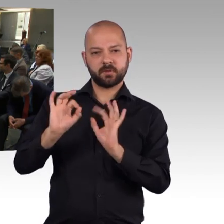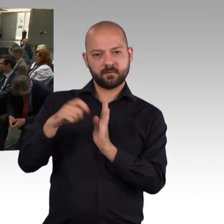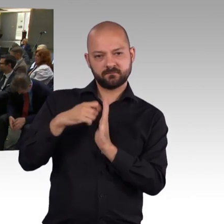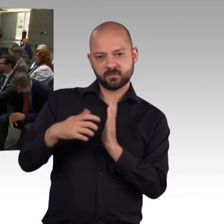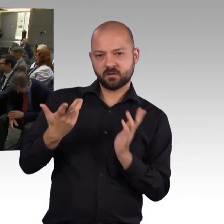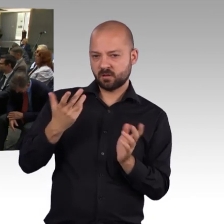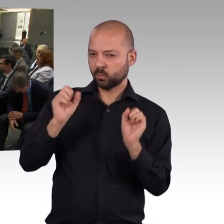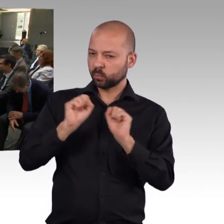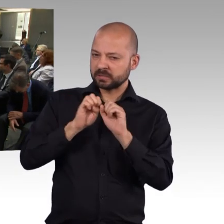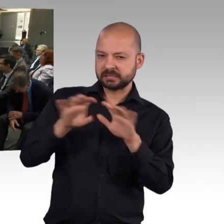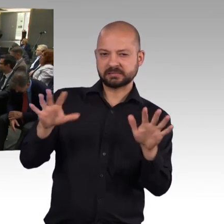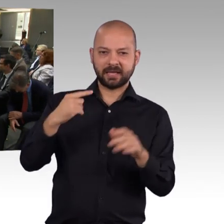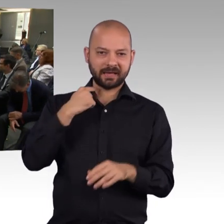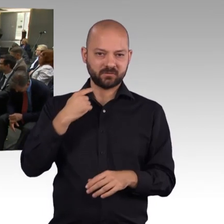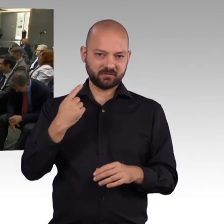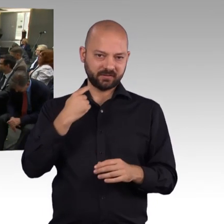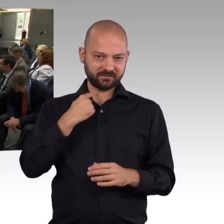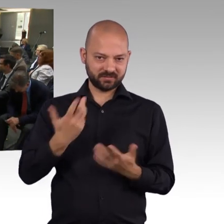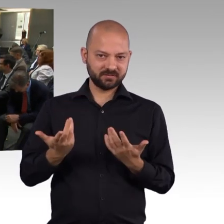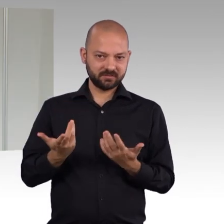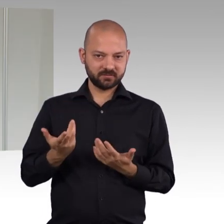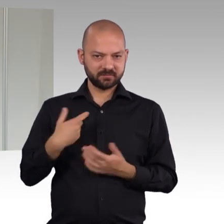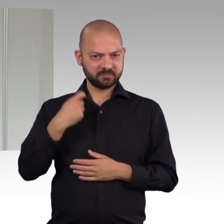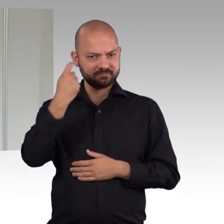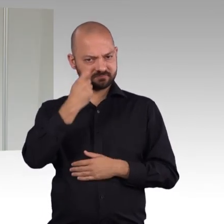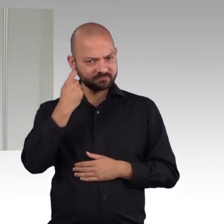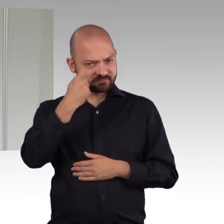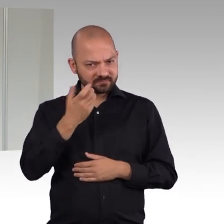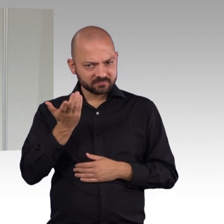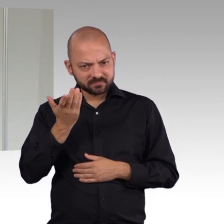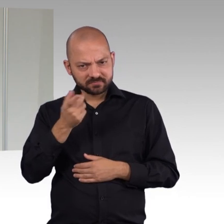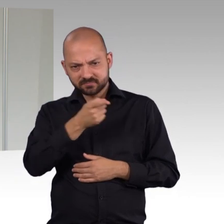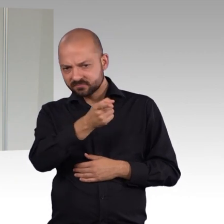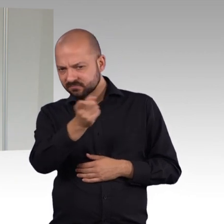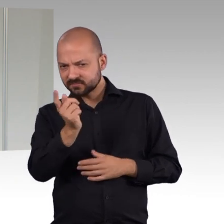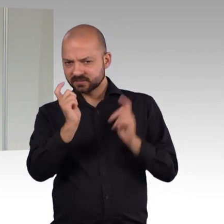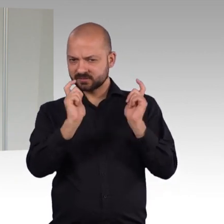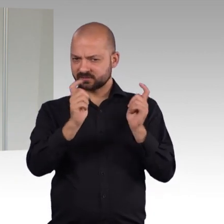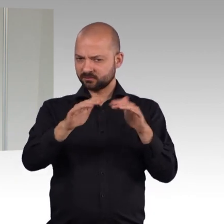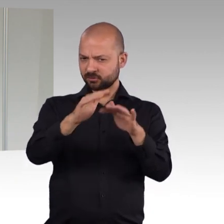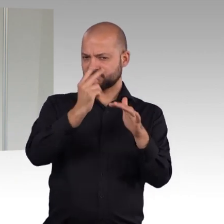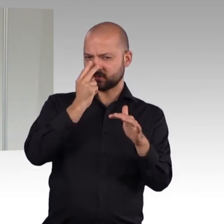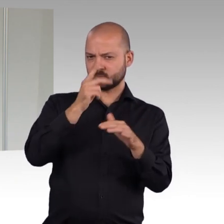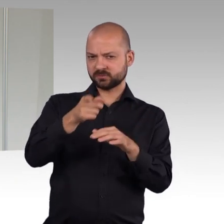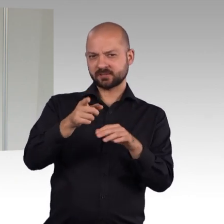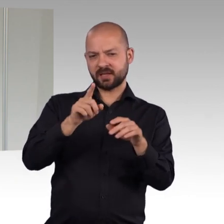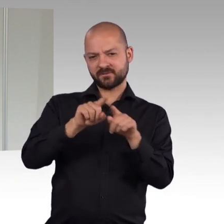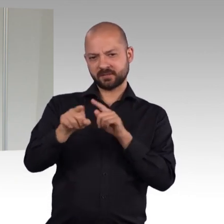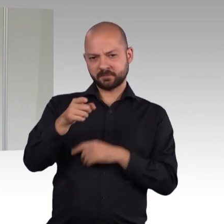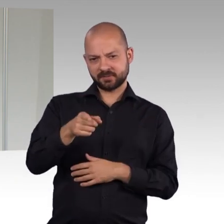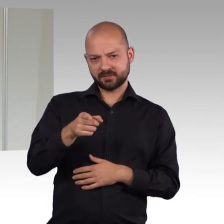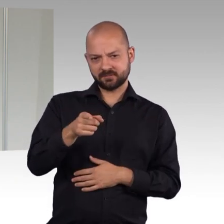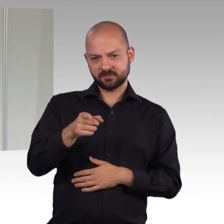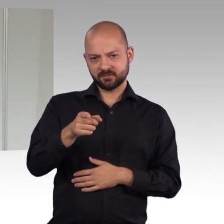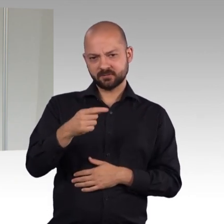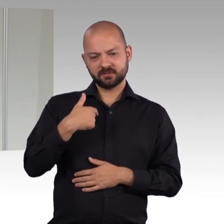Denn die hier mit so einer ätzenden Häme kommentieren, denen geht es eben nicht um die Probleme der Bundeswehr, sondern denen geht es um das